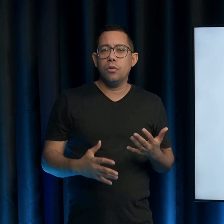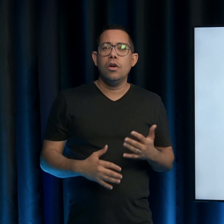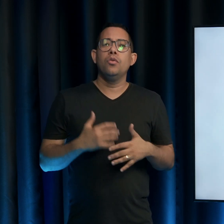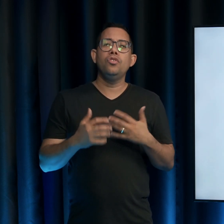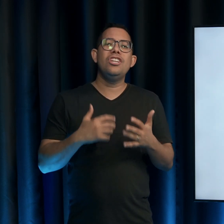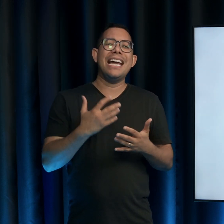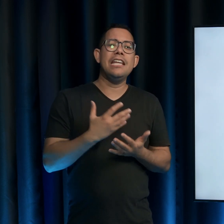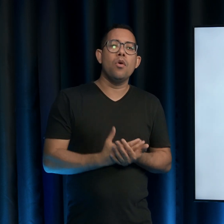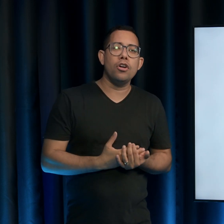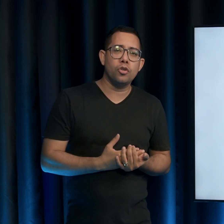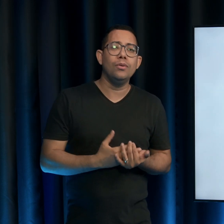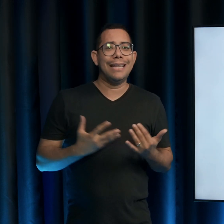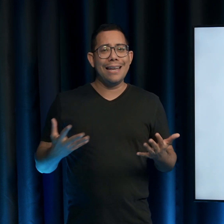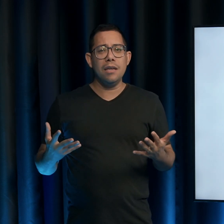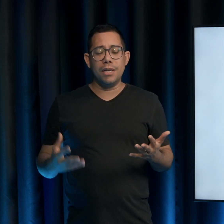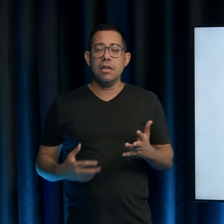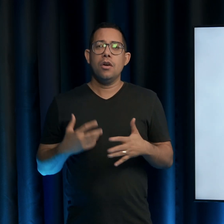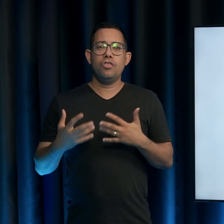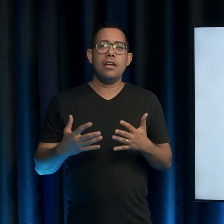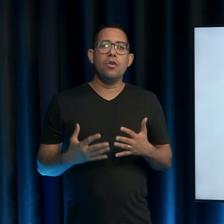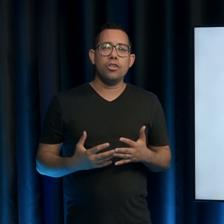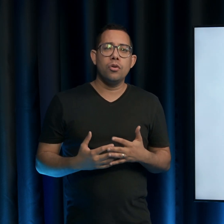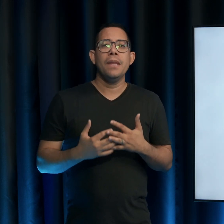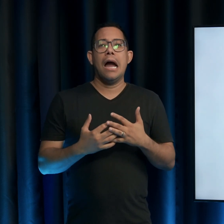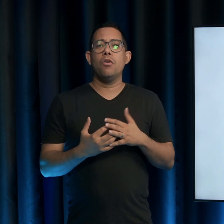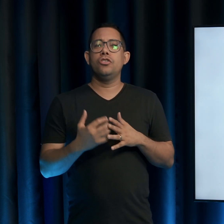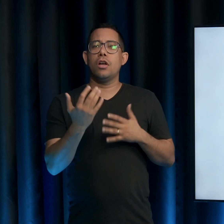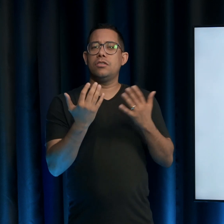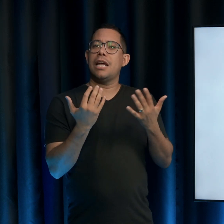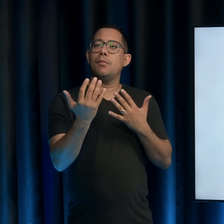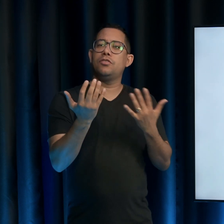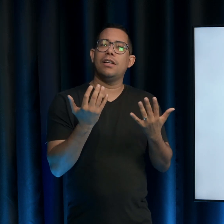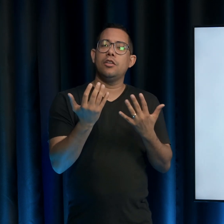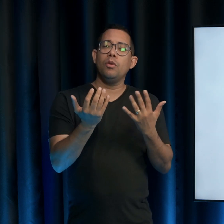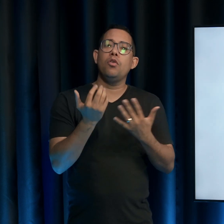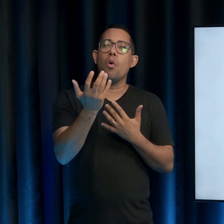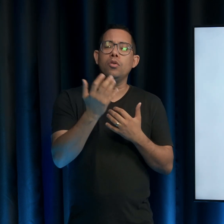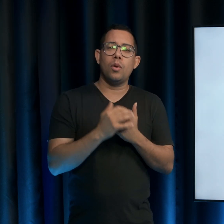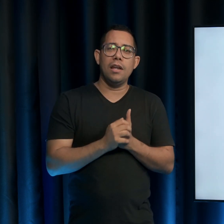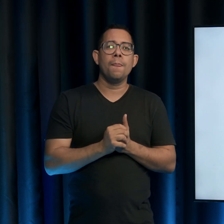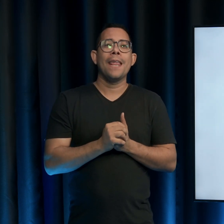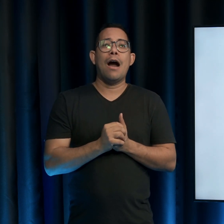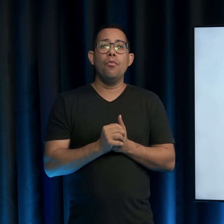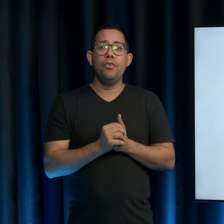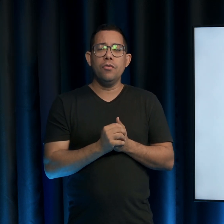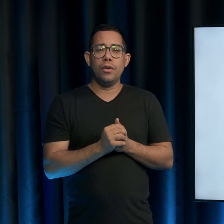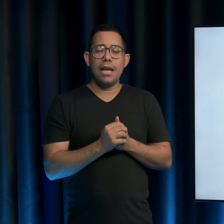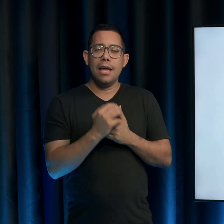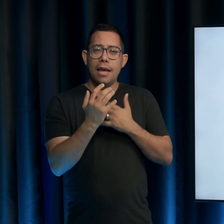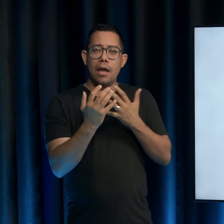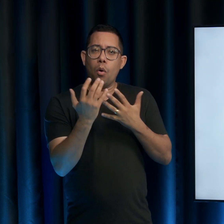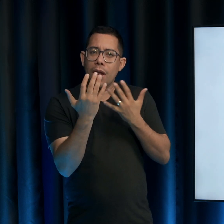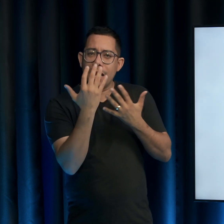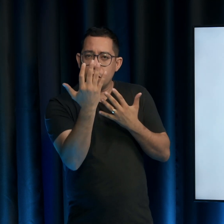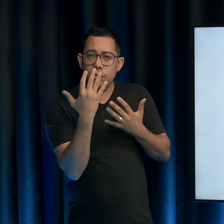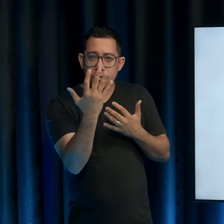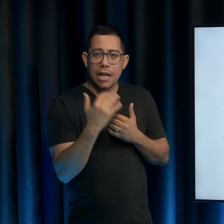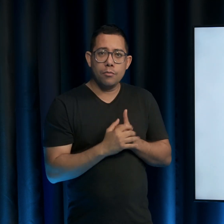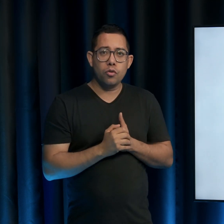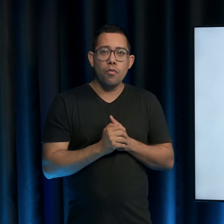no diagnóstico da Libras. Um diagnóstico onde nós estaremos fazendo um encontro aí ao vivo, né? Online, nós estaremos